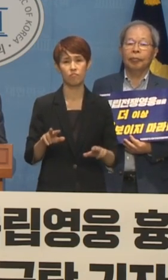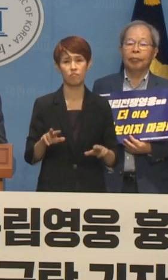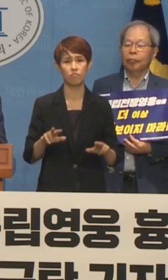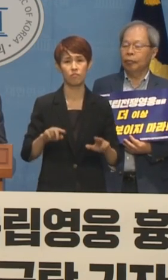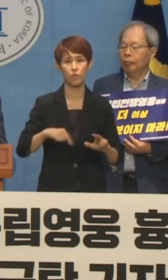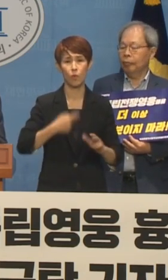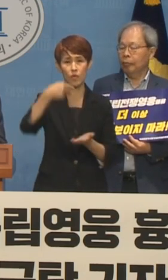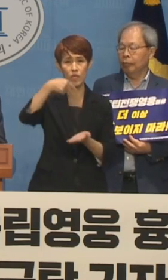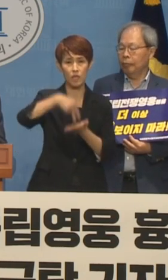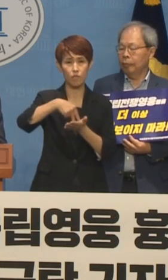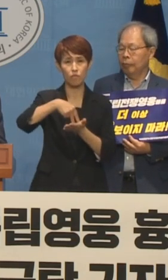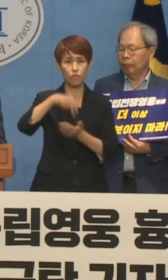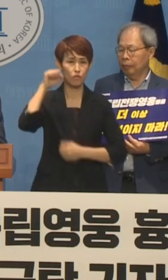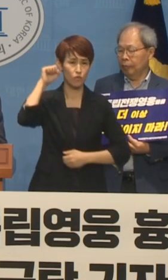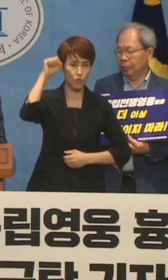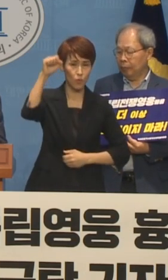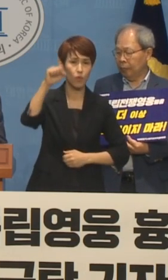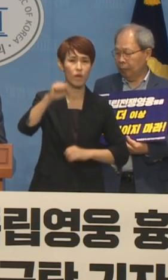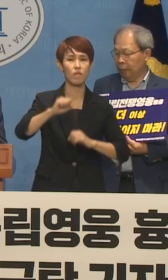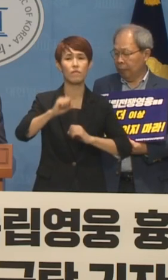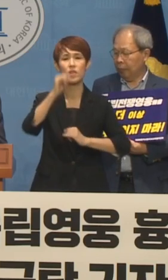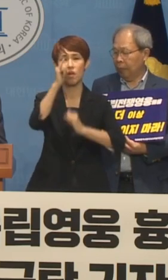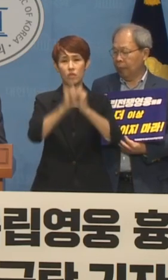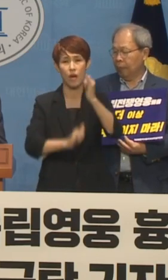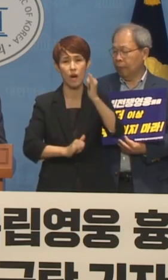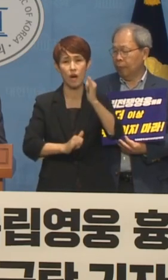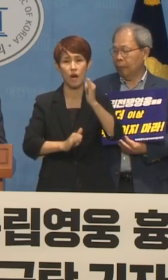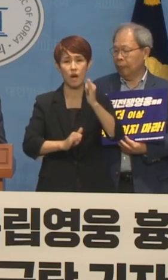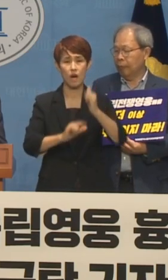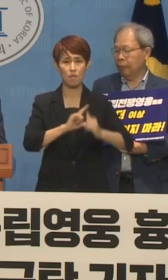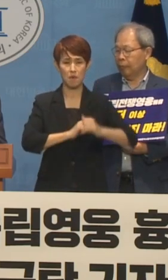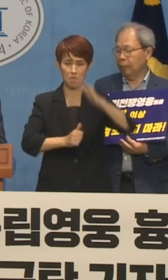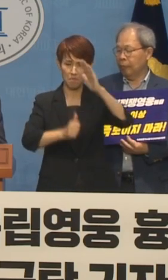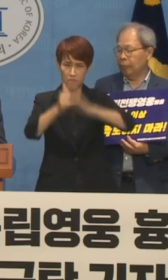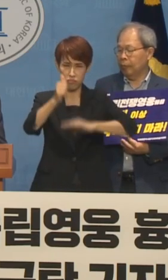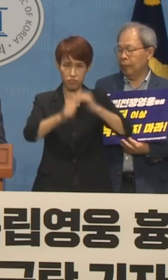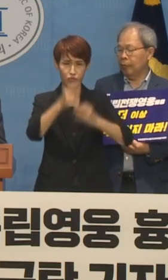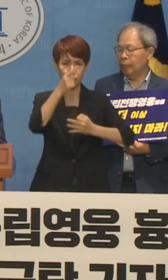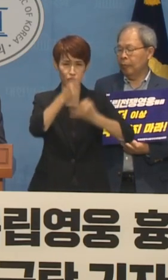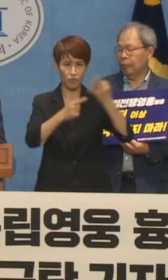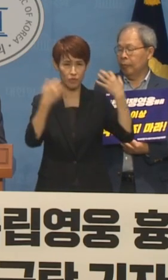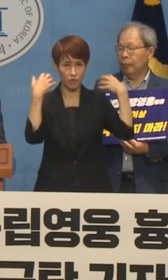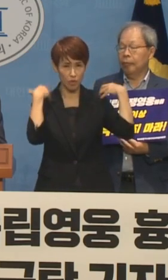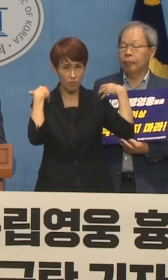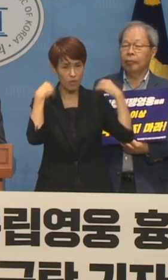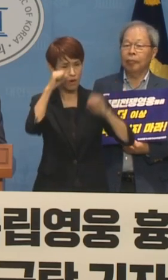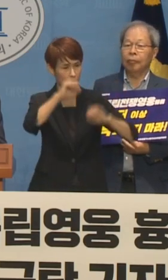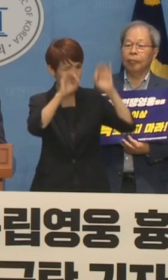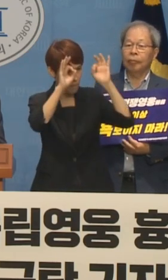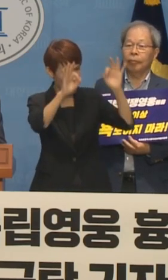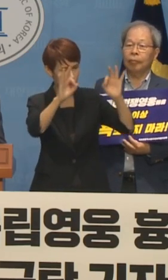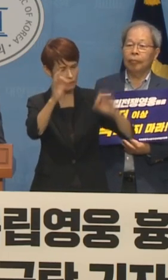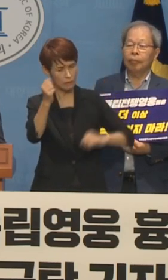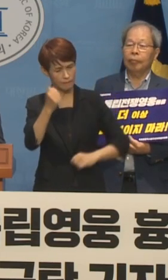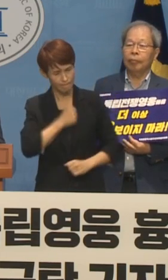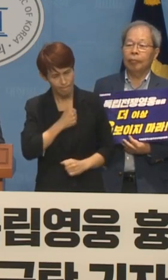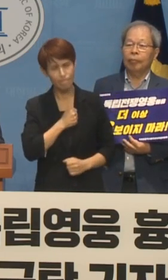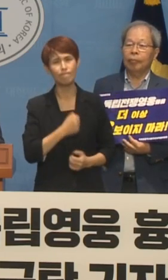독립운동의 역사를 훼손하고 있는 윤석열 정부의 행태를 보면서 개탄하지 않을 수